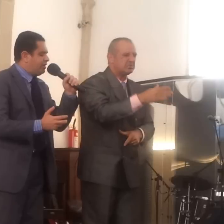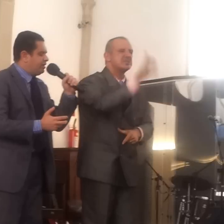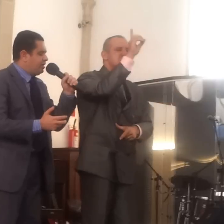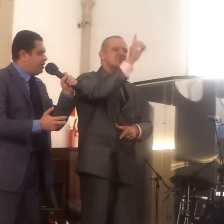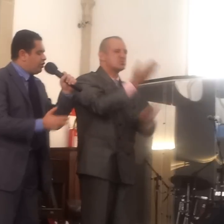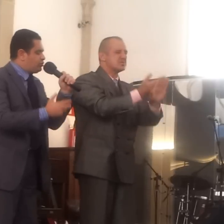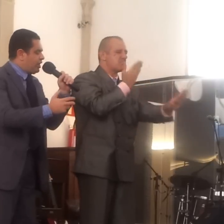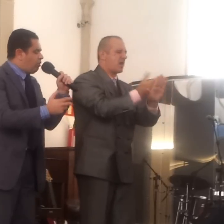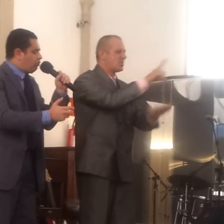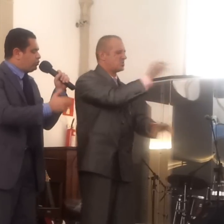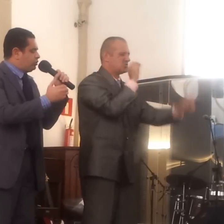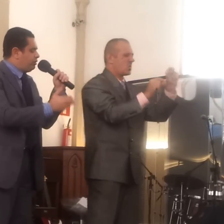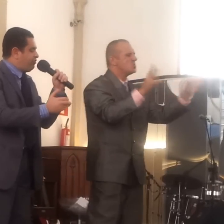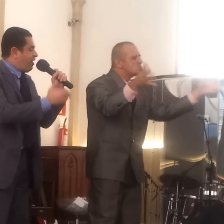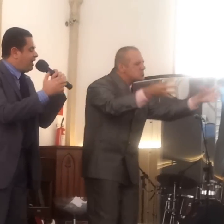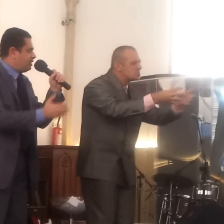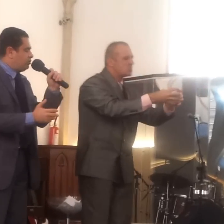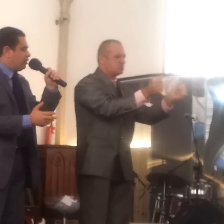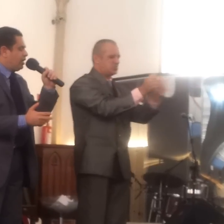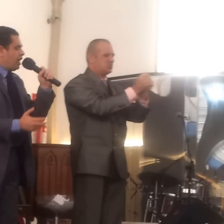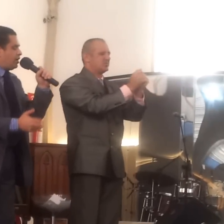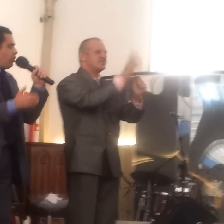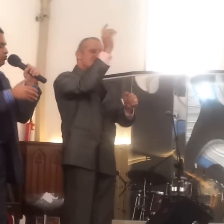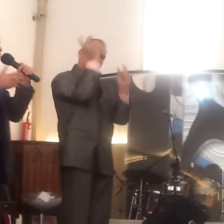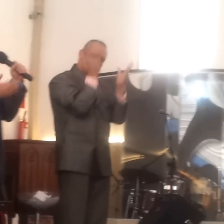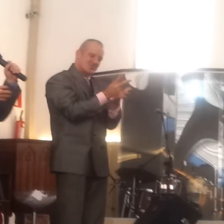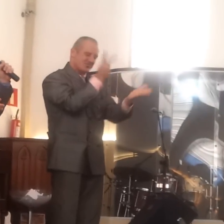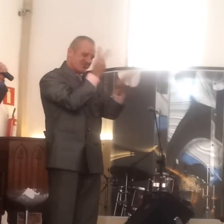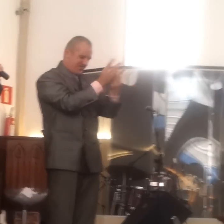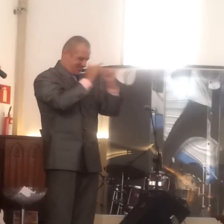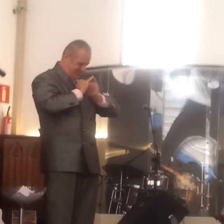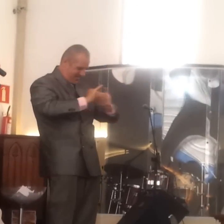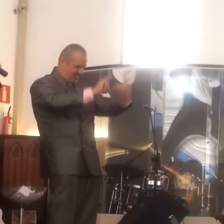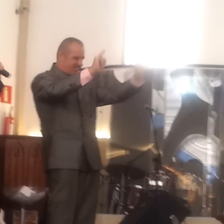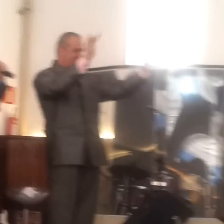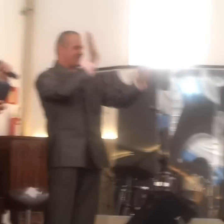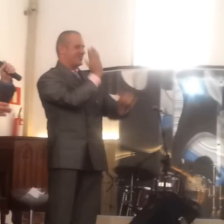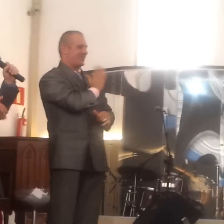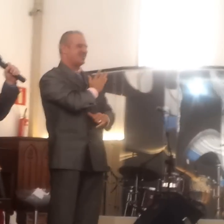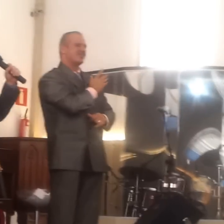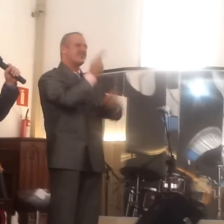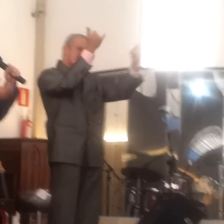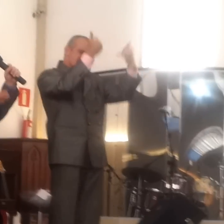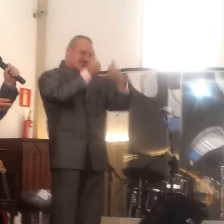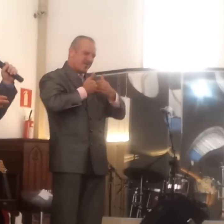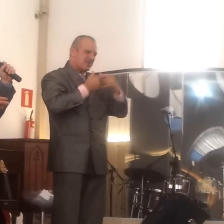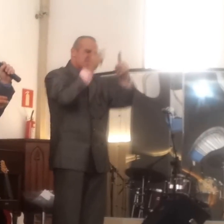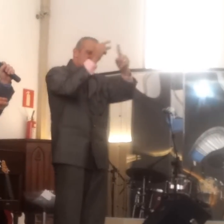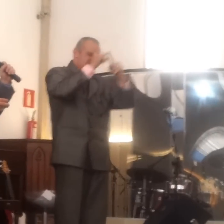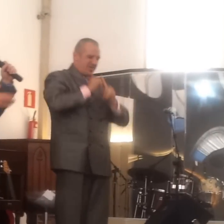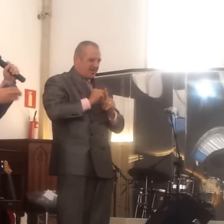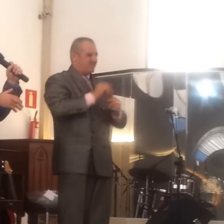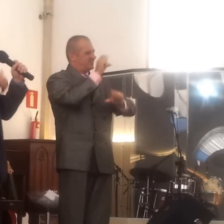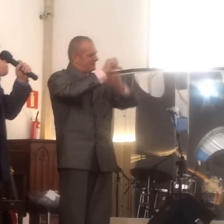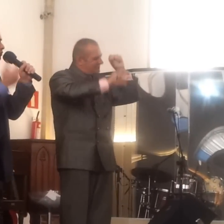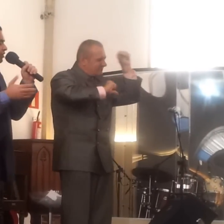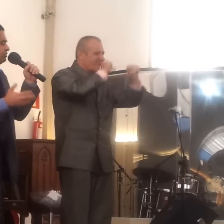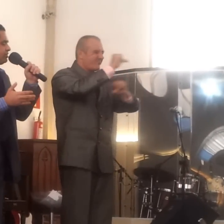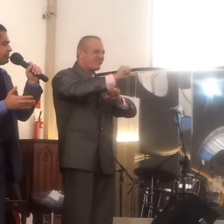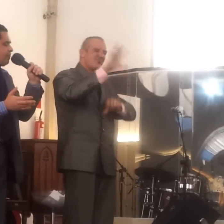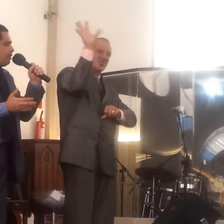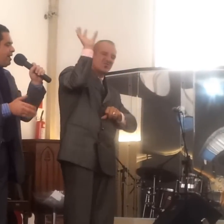tua palavra e que o Senhor continue falando falando em nossos corações e meios falando com palavras falando